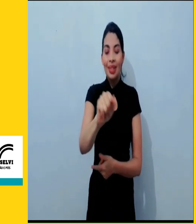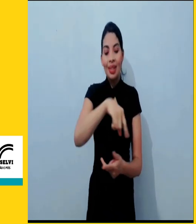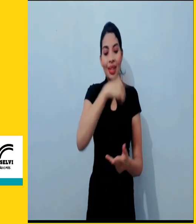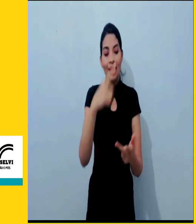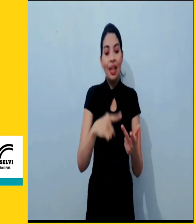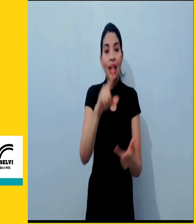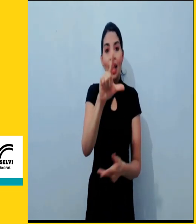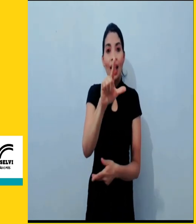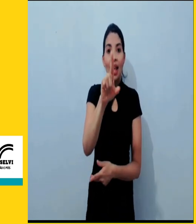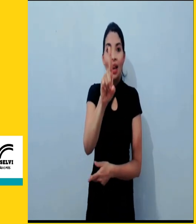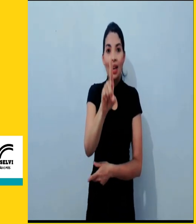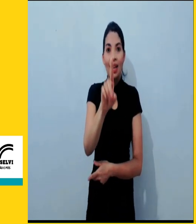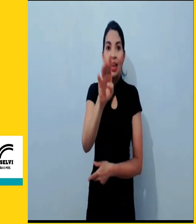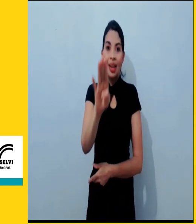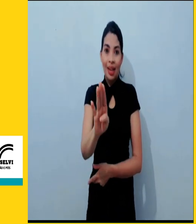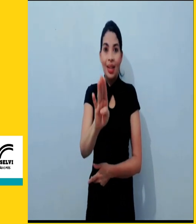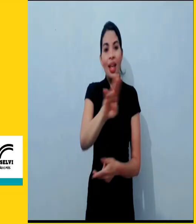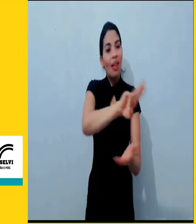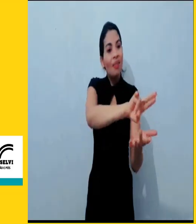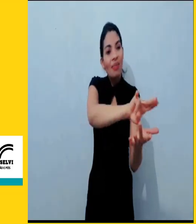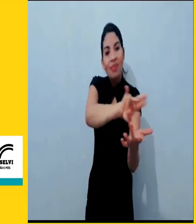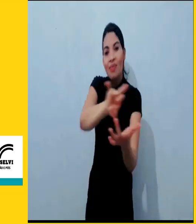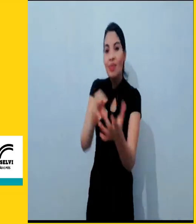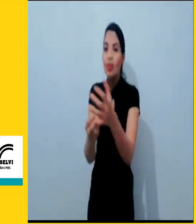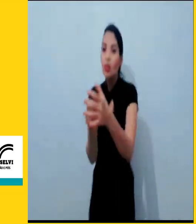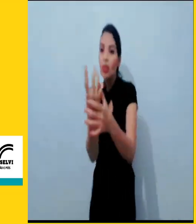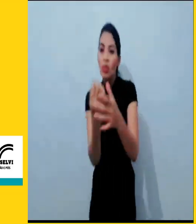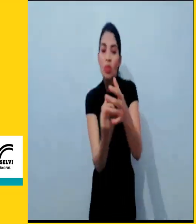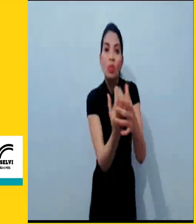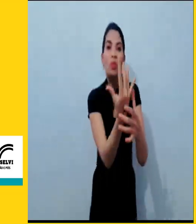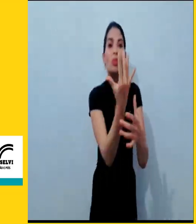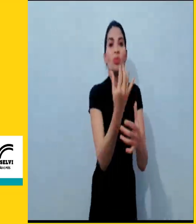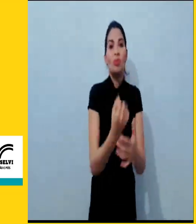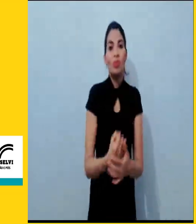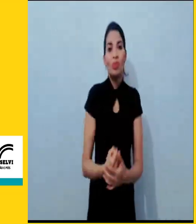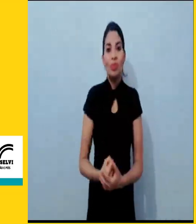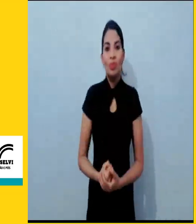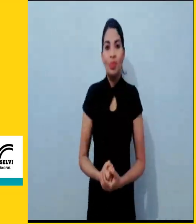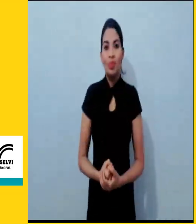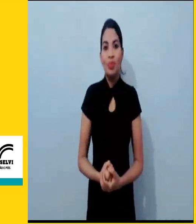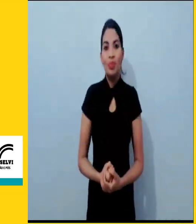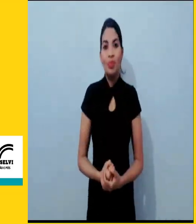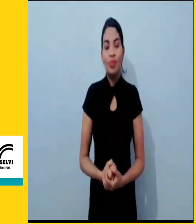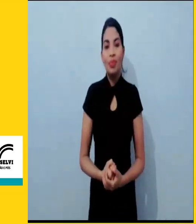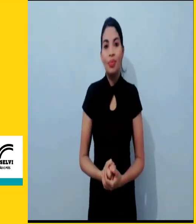2018, Miranda e Filho, 2012.